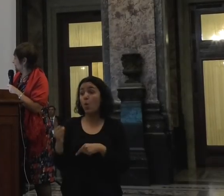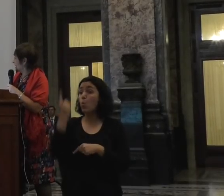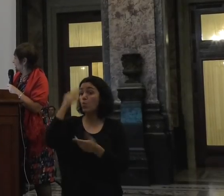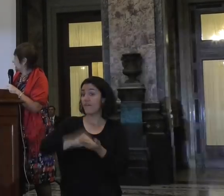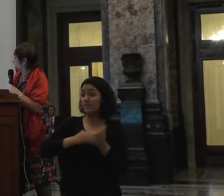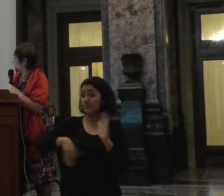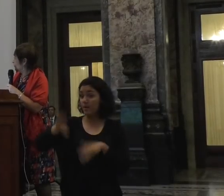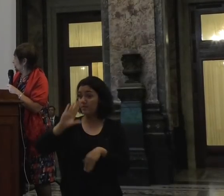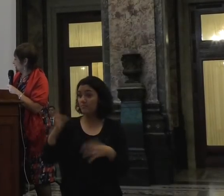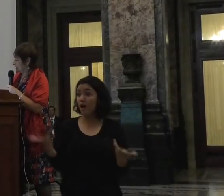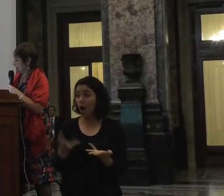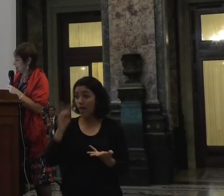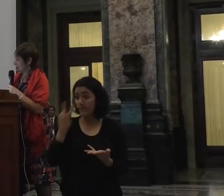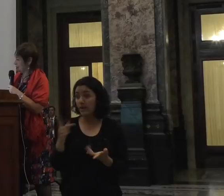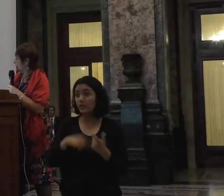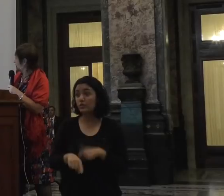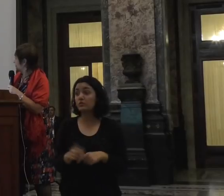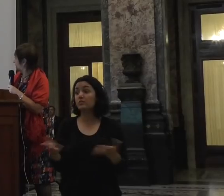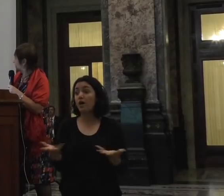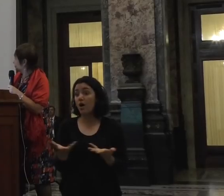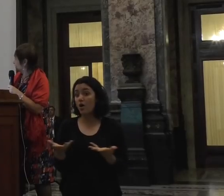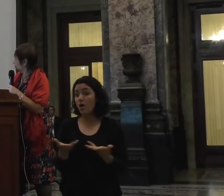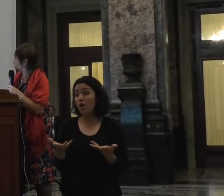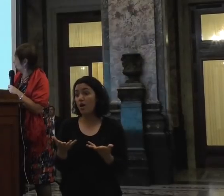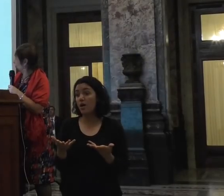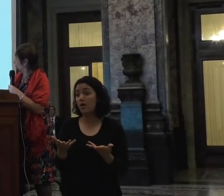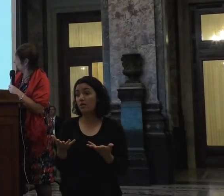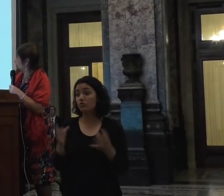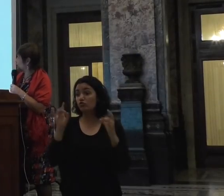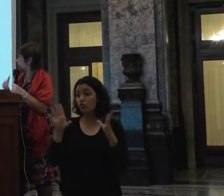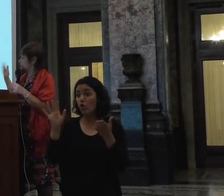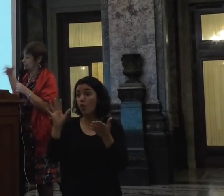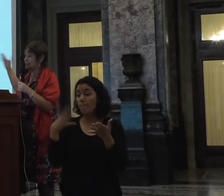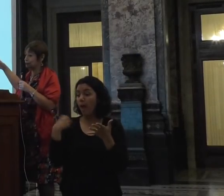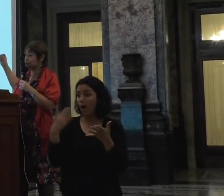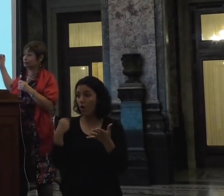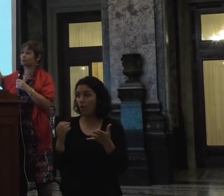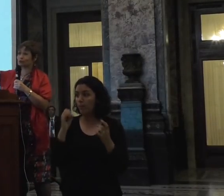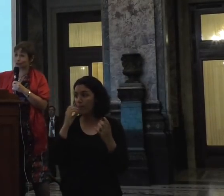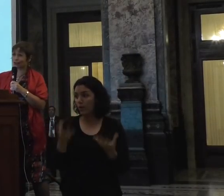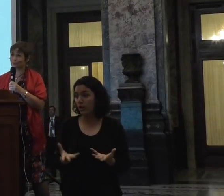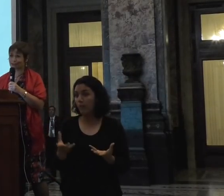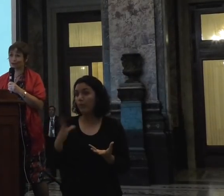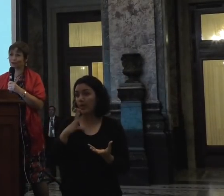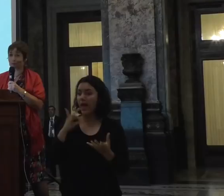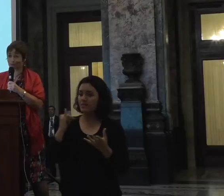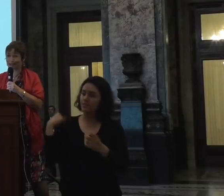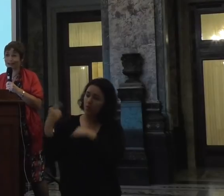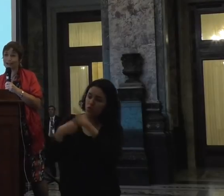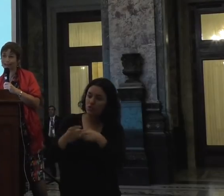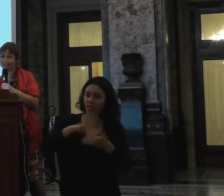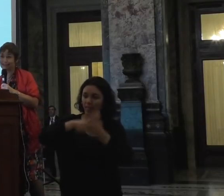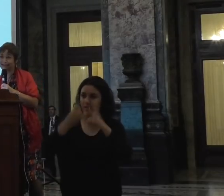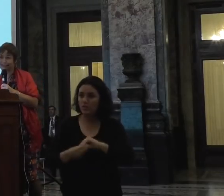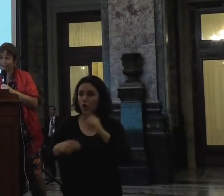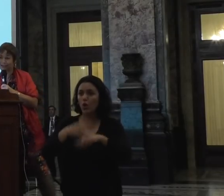más. Y voy a dejar en blanco un segundo, porque si no, tendríamos todavía un proceso de adaptación para